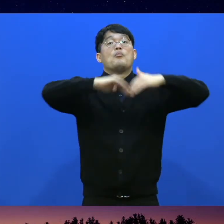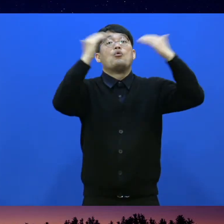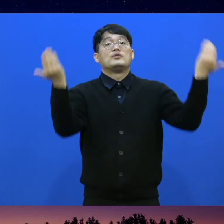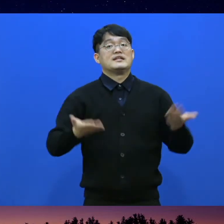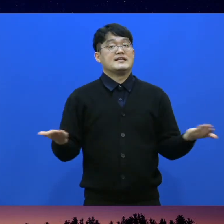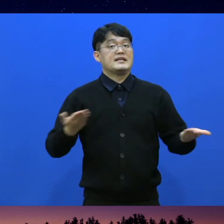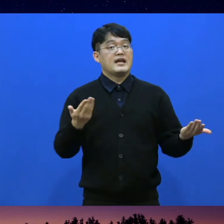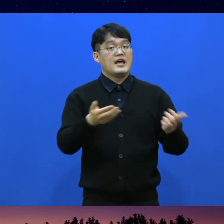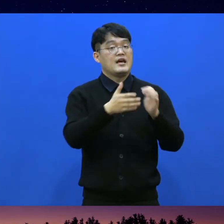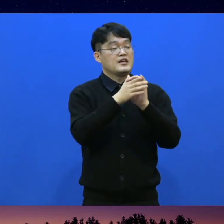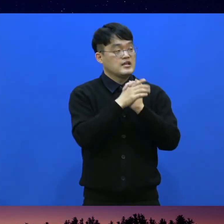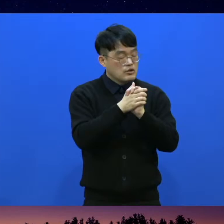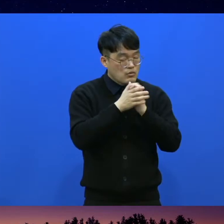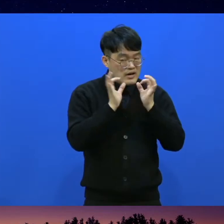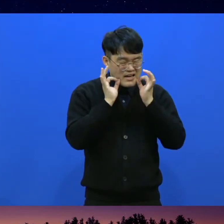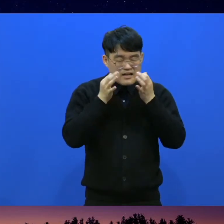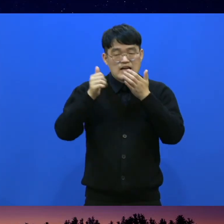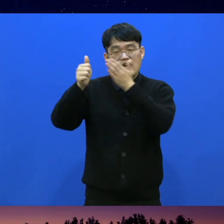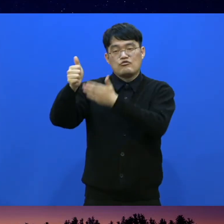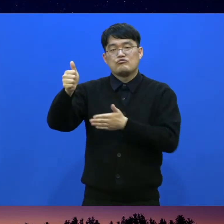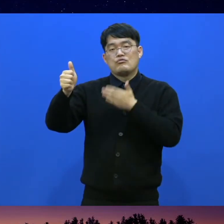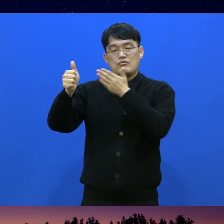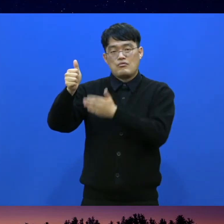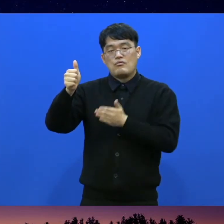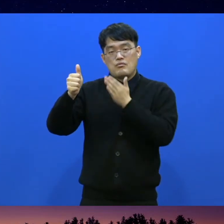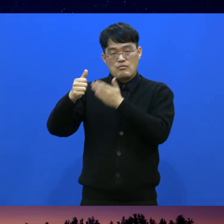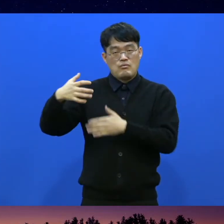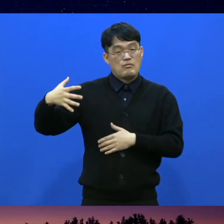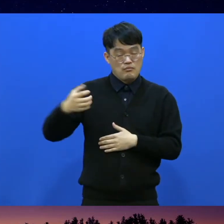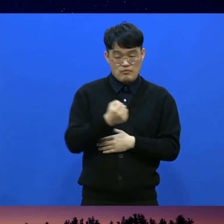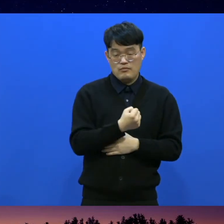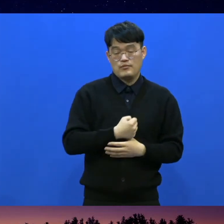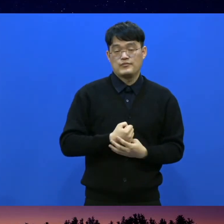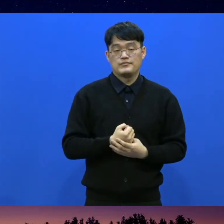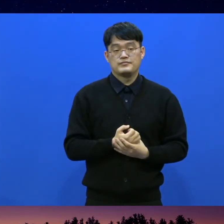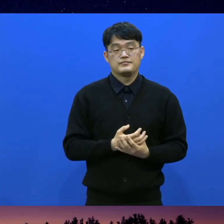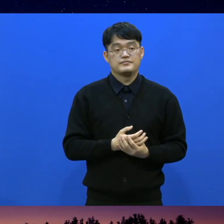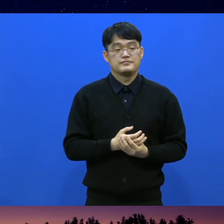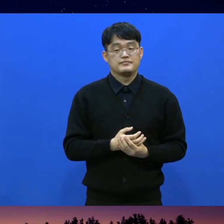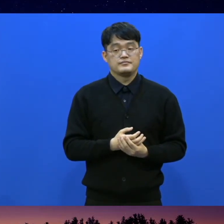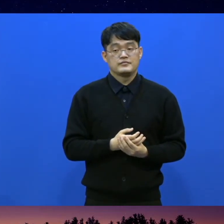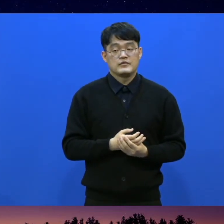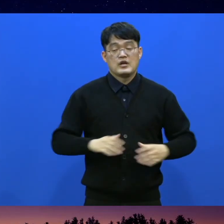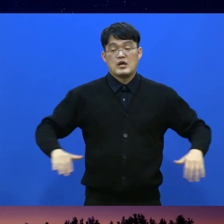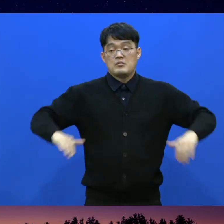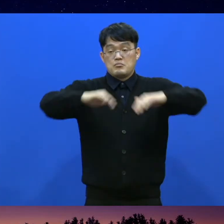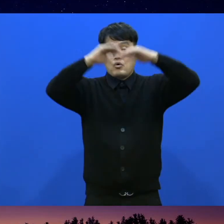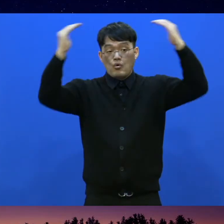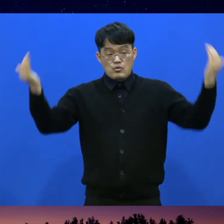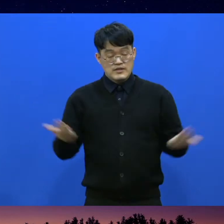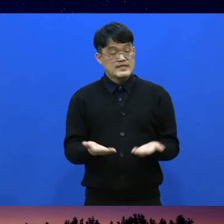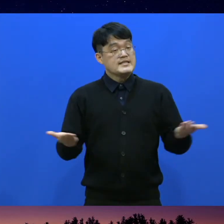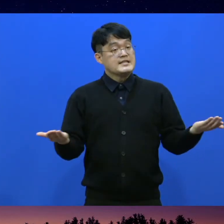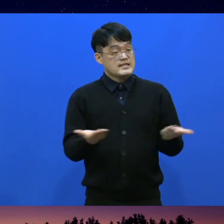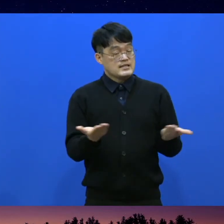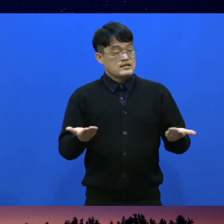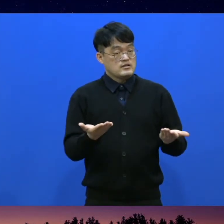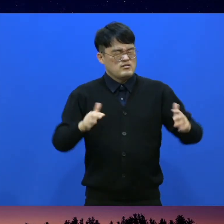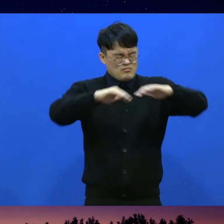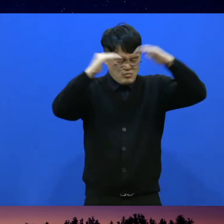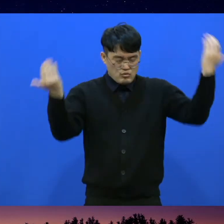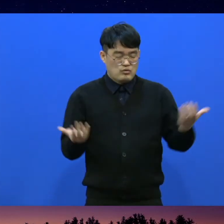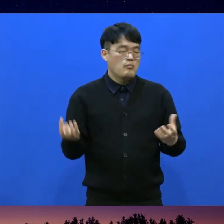그죠? 다만 모든 일에 기도와 간구로 했어. 여기에 모든 일에는 모든 게 포함돼요. 우리